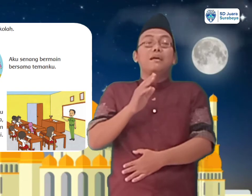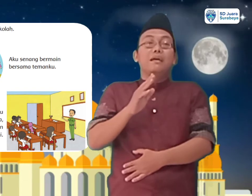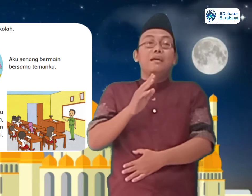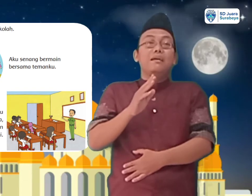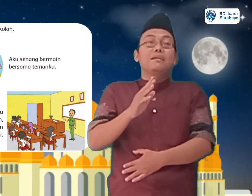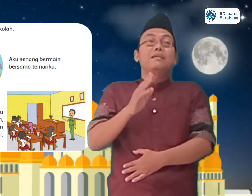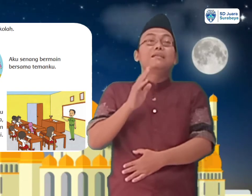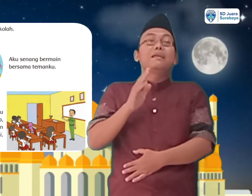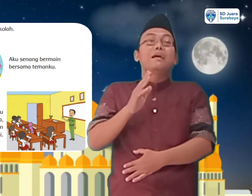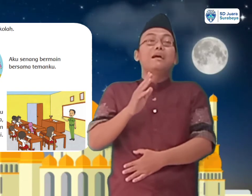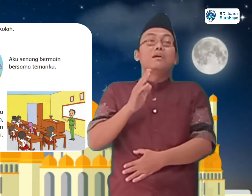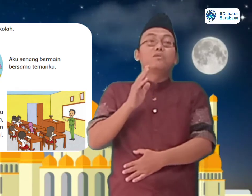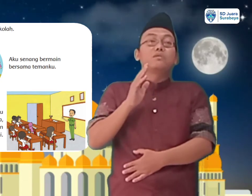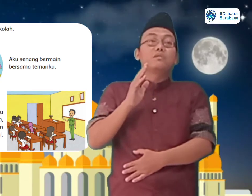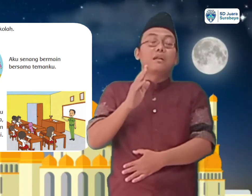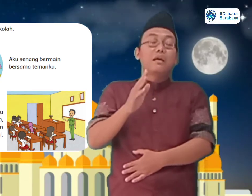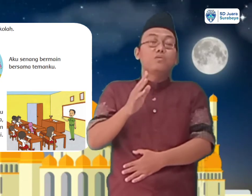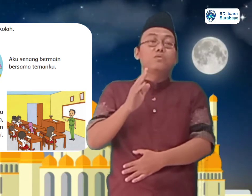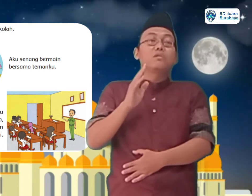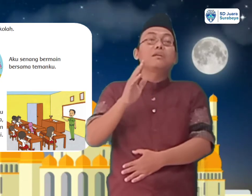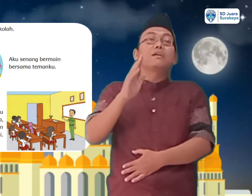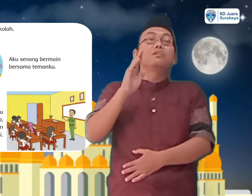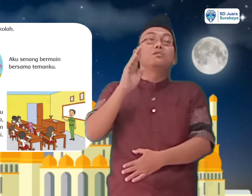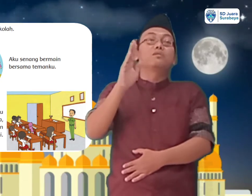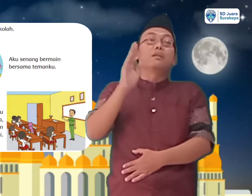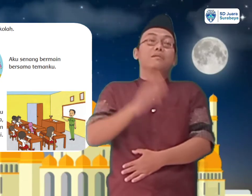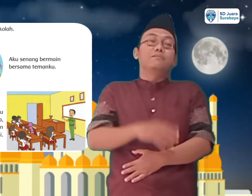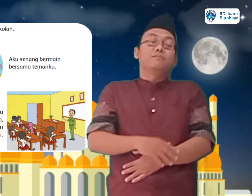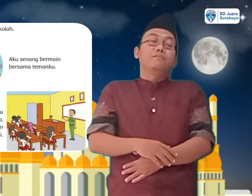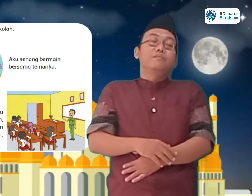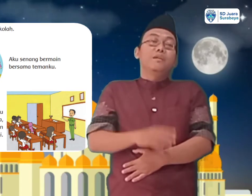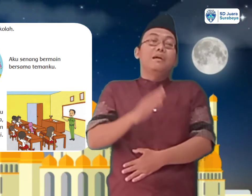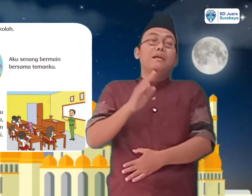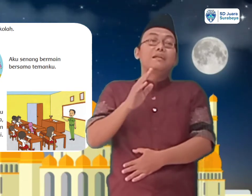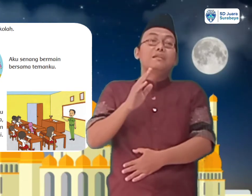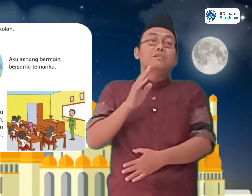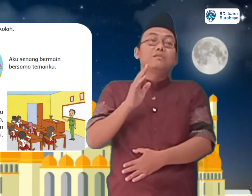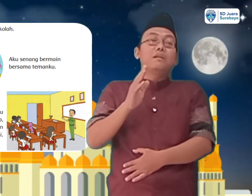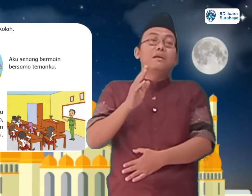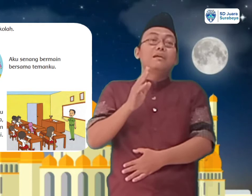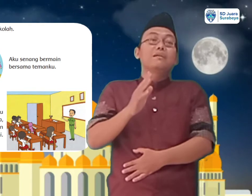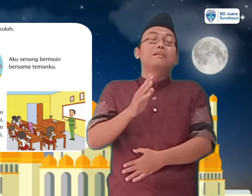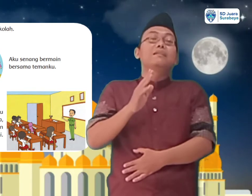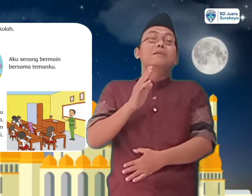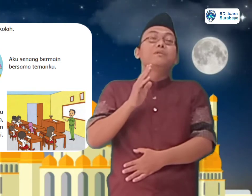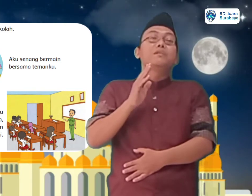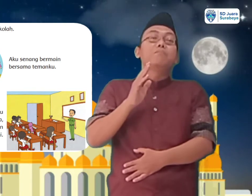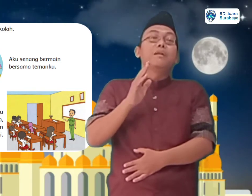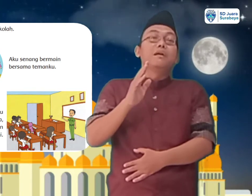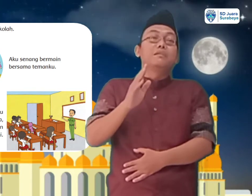Anak-anak, kita harus selalu senang di sekolah. Karena di sekolah kita bisa